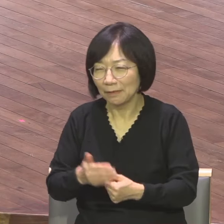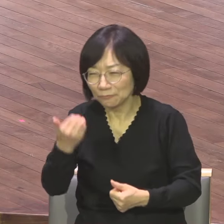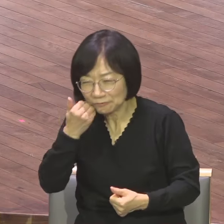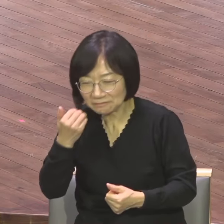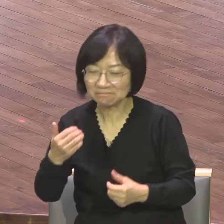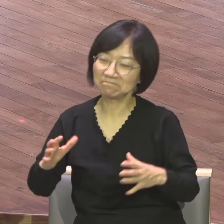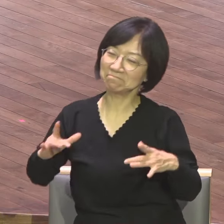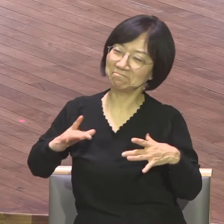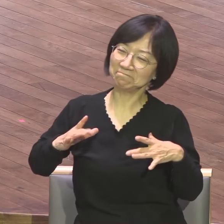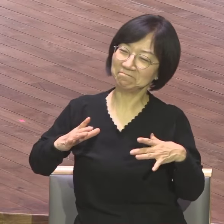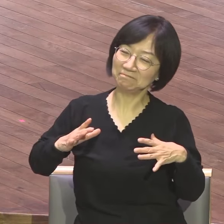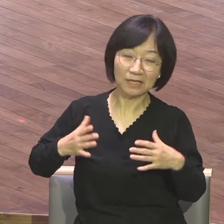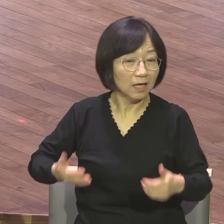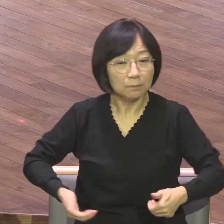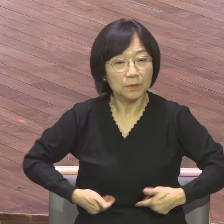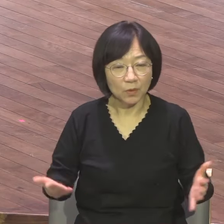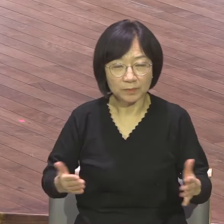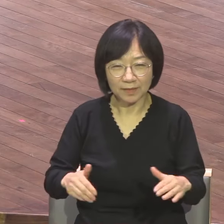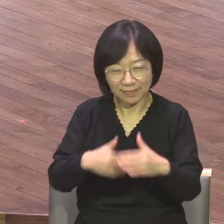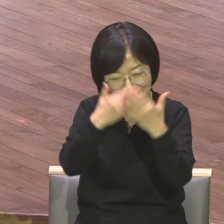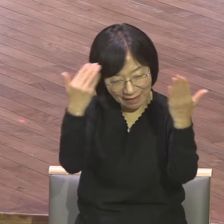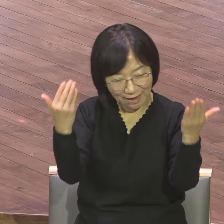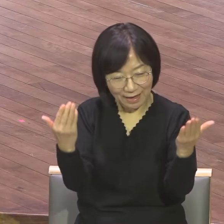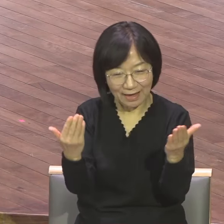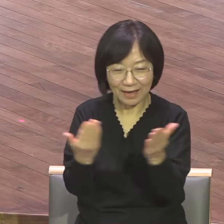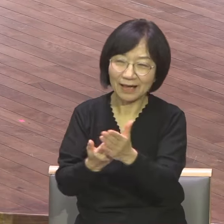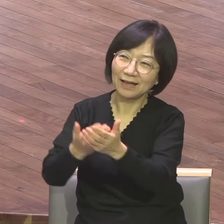다 주님의 것인데